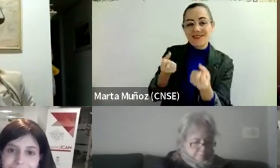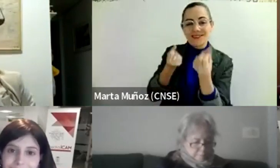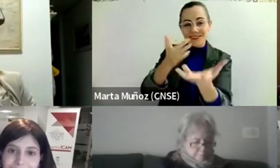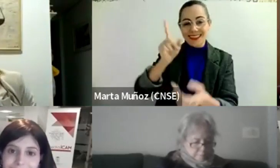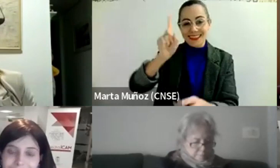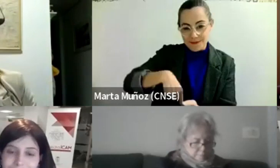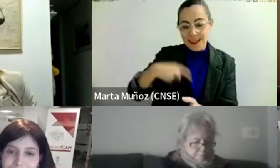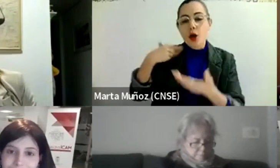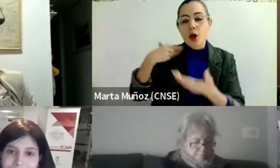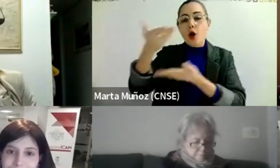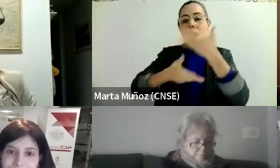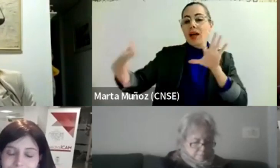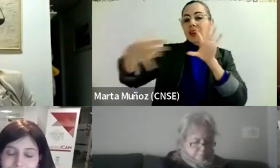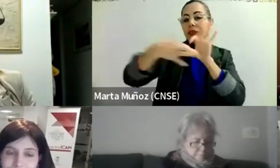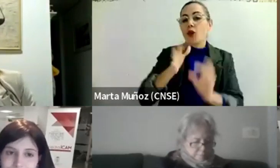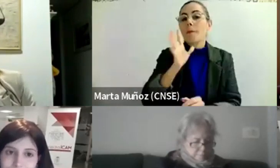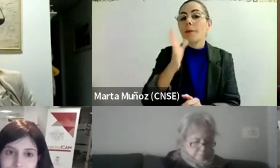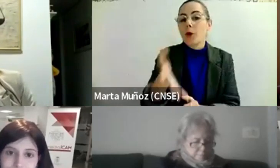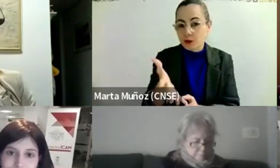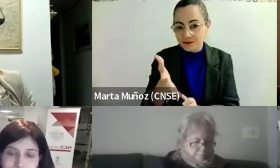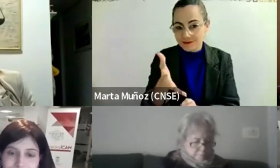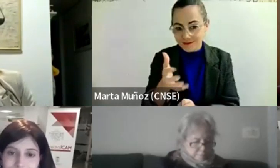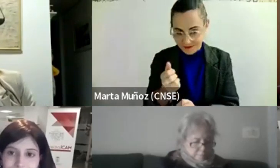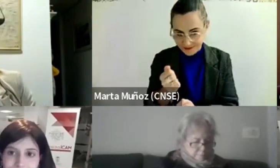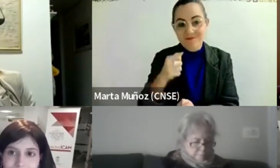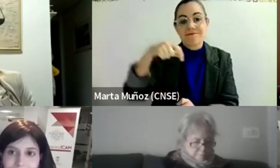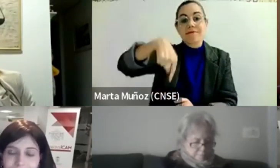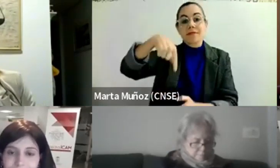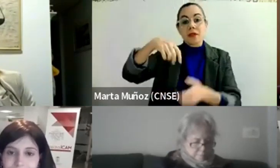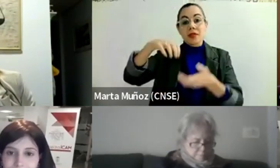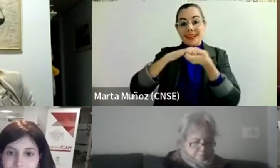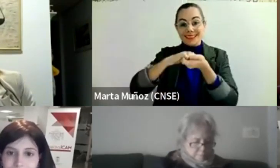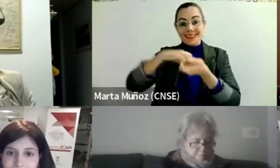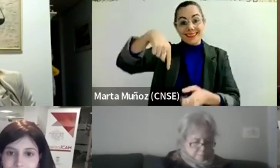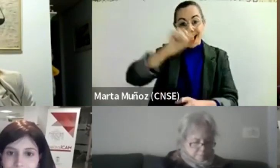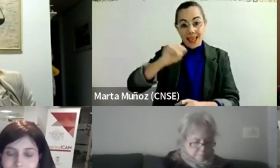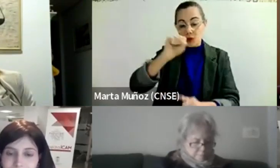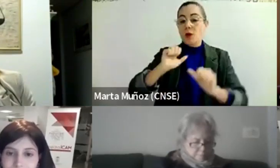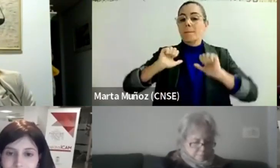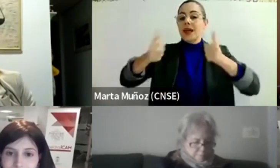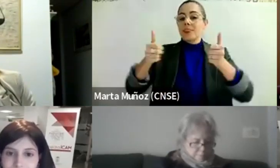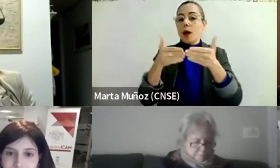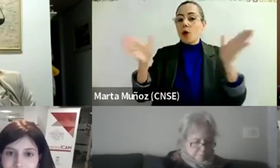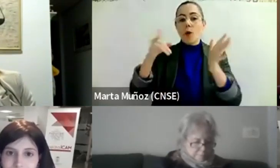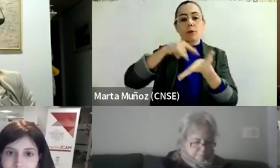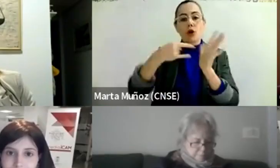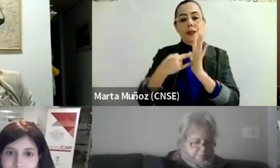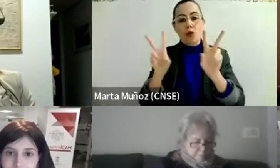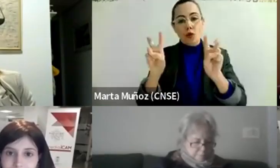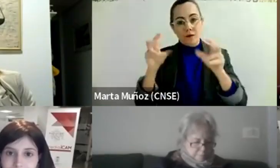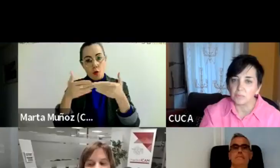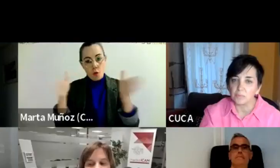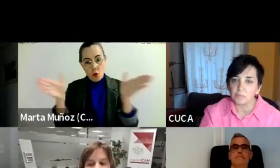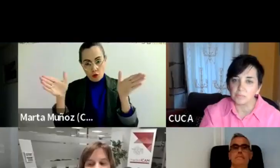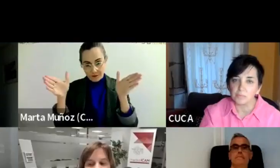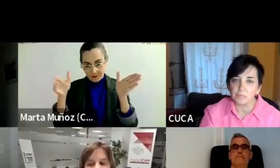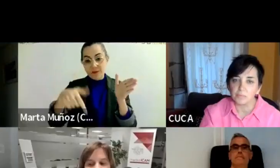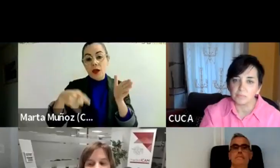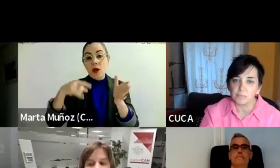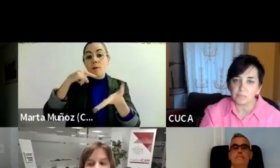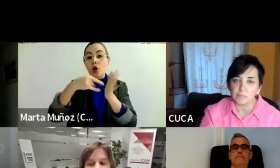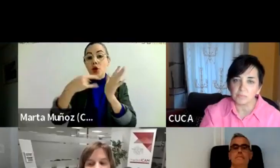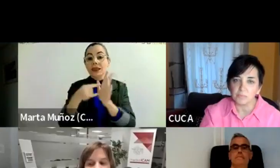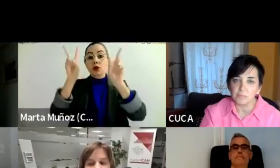de este colegio, pero quería comentaros antes de dónde nace esta colaboración entre la CNSE y el Colegio de Abogados. Este año